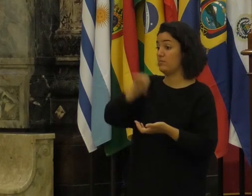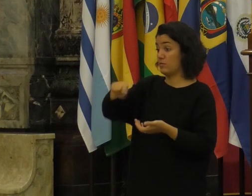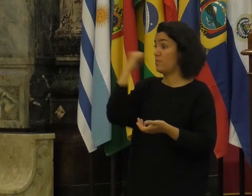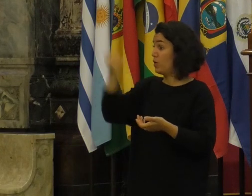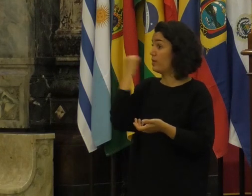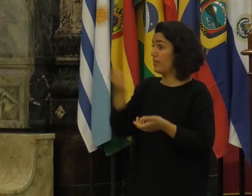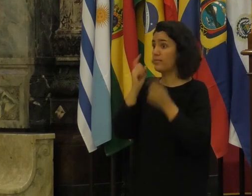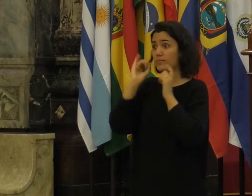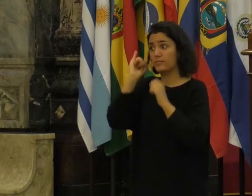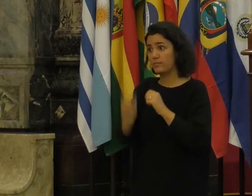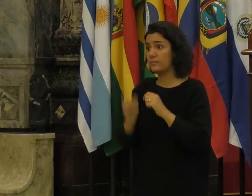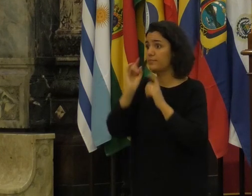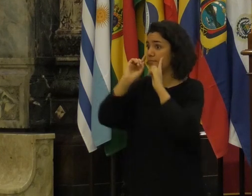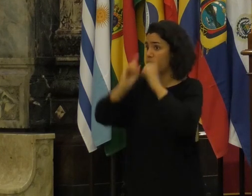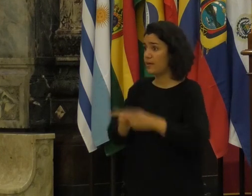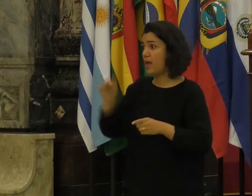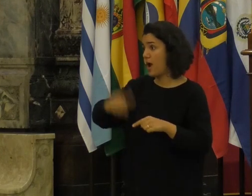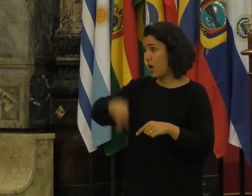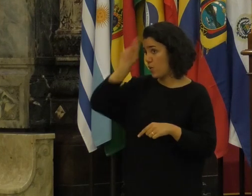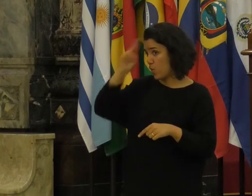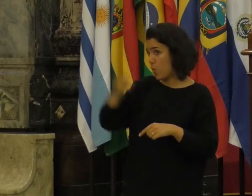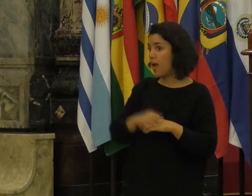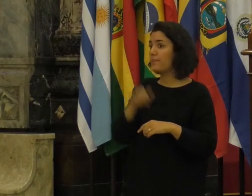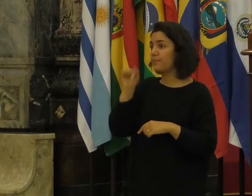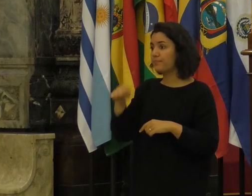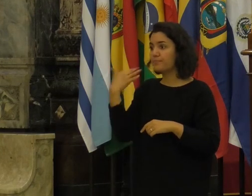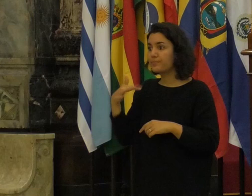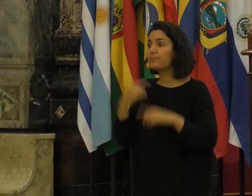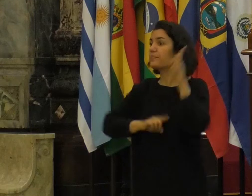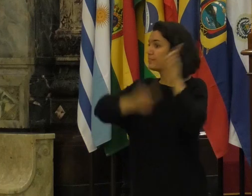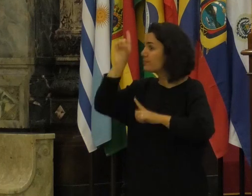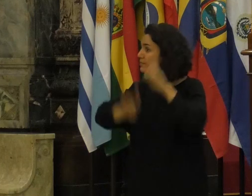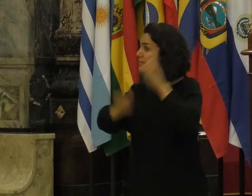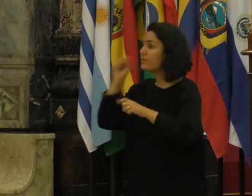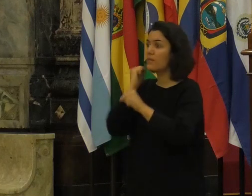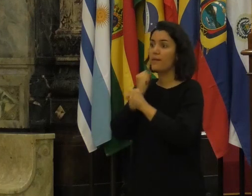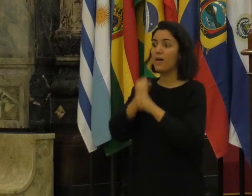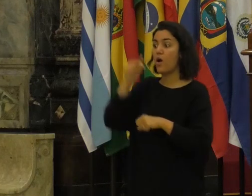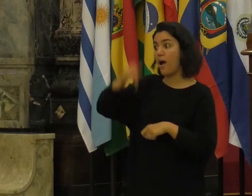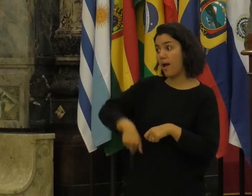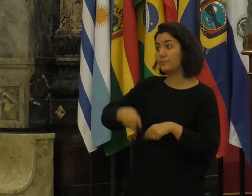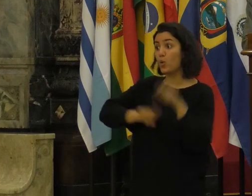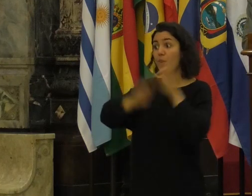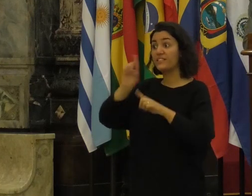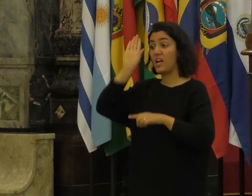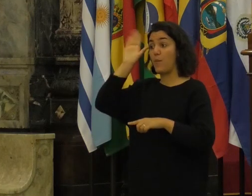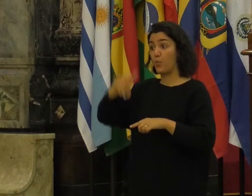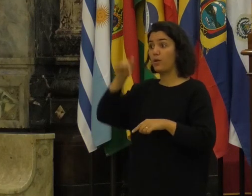ver, en este caso en Uruguay, con la actividad de la Universidad de la República.